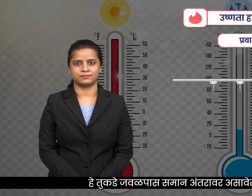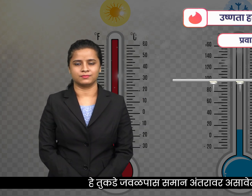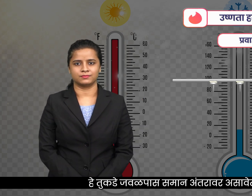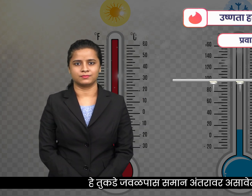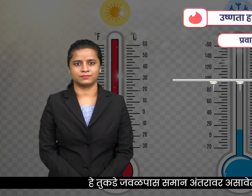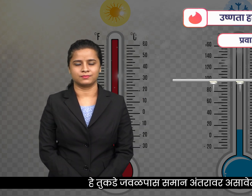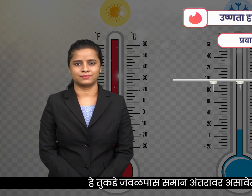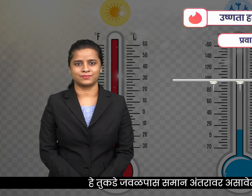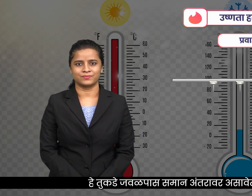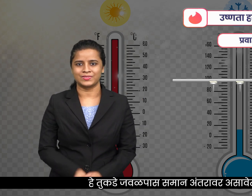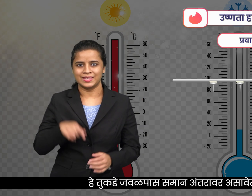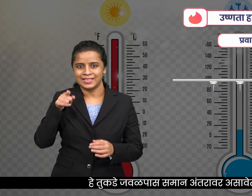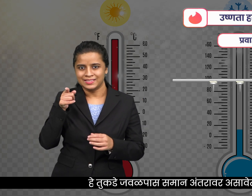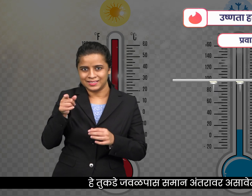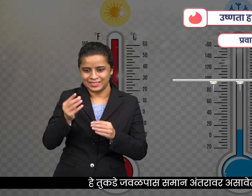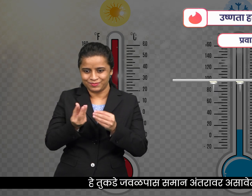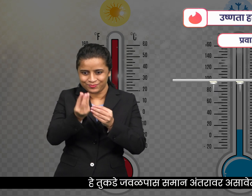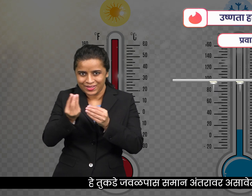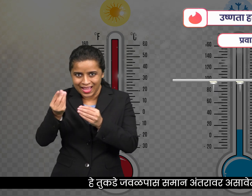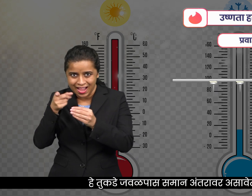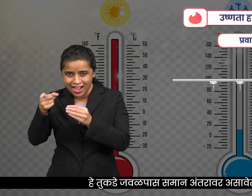ते तुकडे जवळपास समान अंतरावर असावेत.